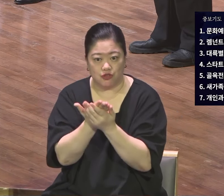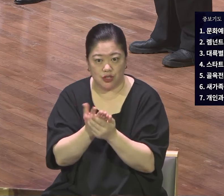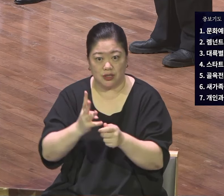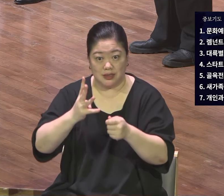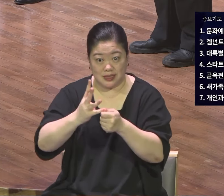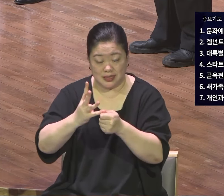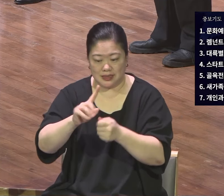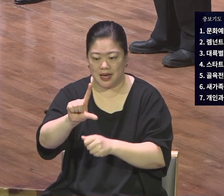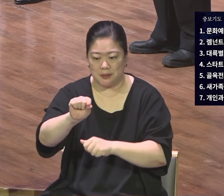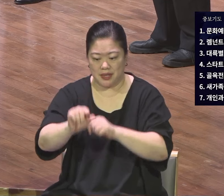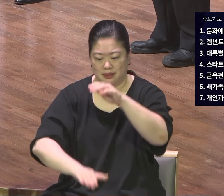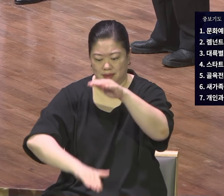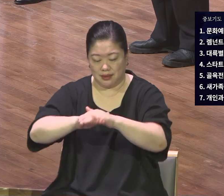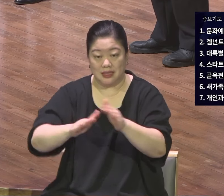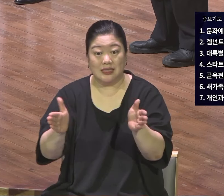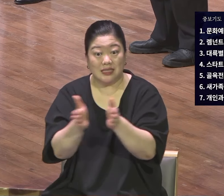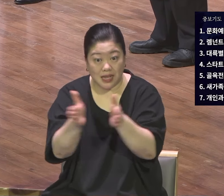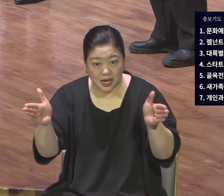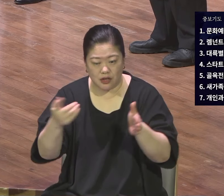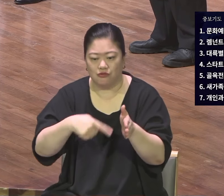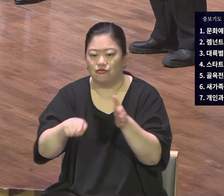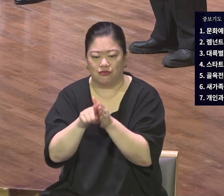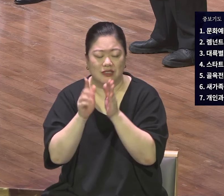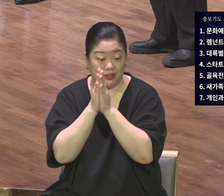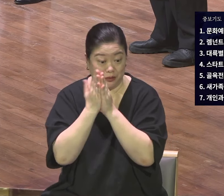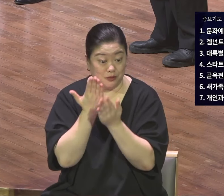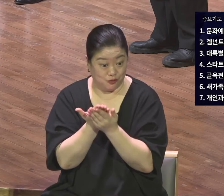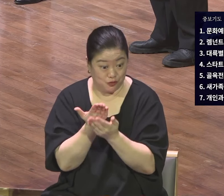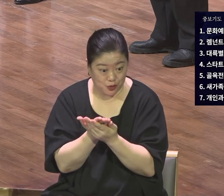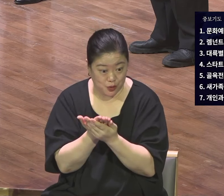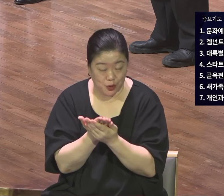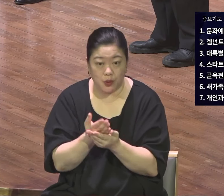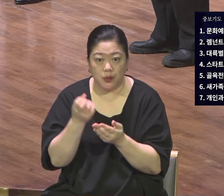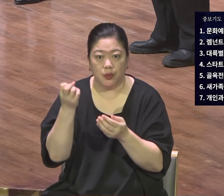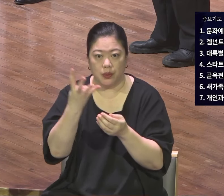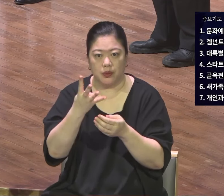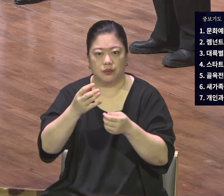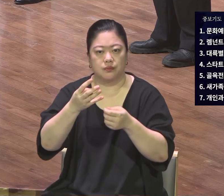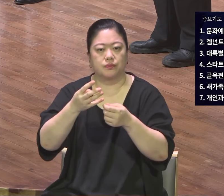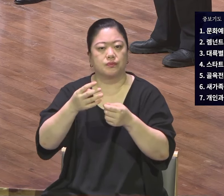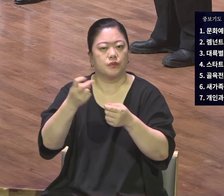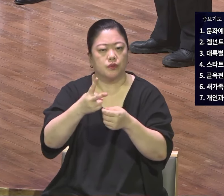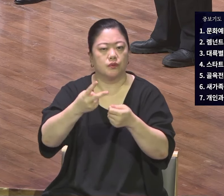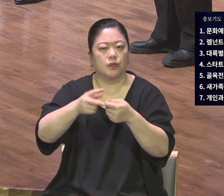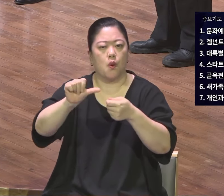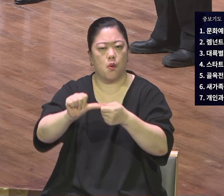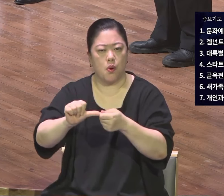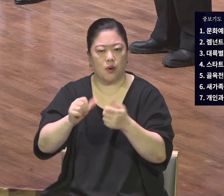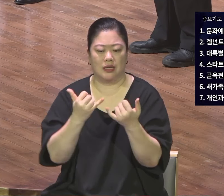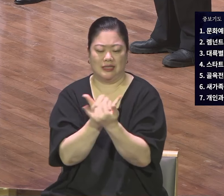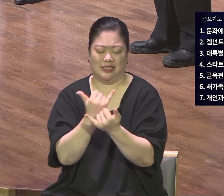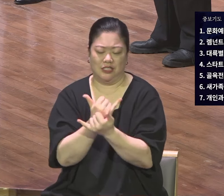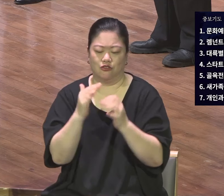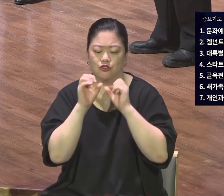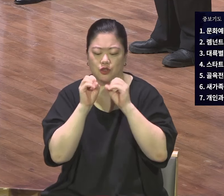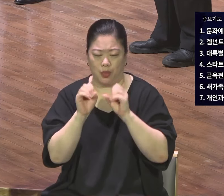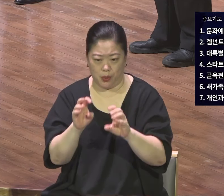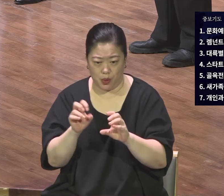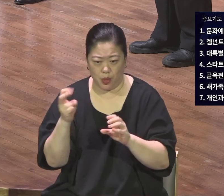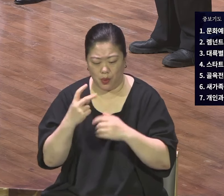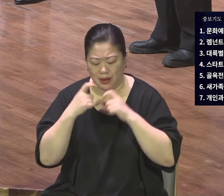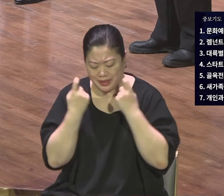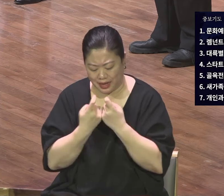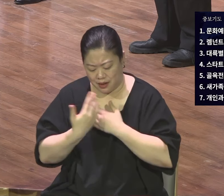스타트반 2025를 위해서 기도해 주시고, 또 권력전도와 질병치유를 위해서 함께 기도해 주시고, 하나님께서